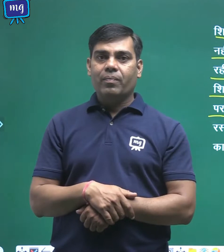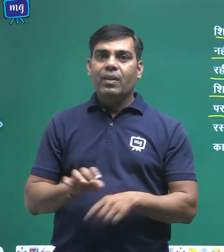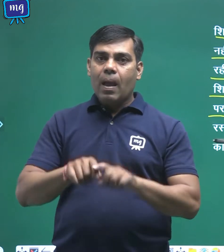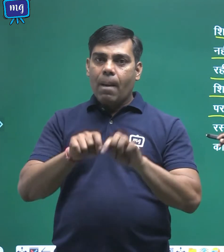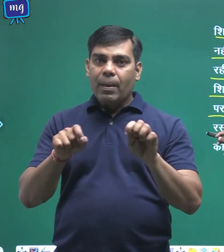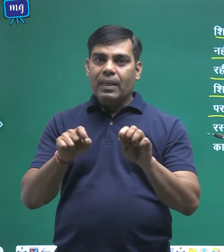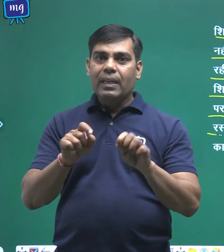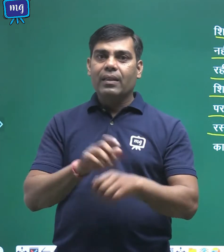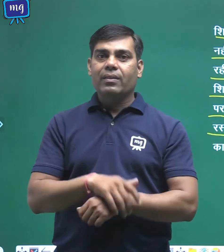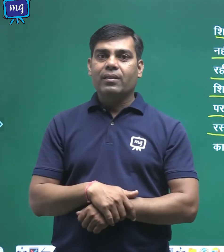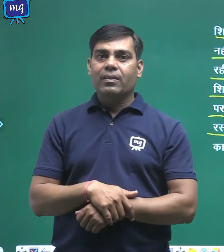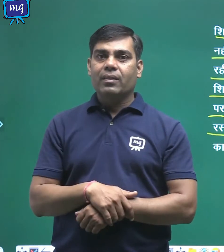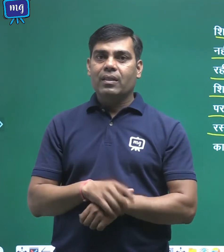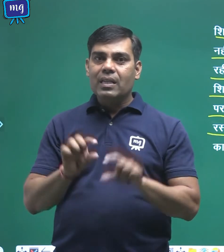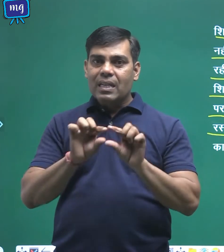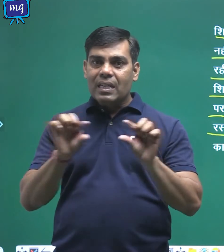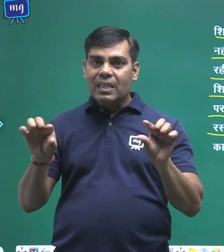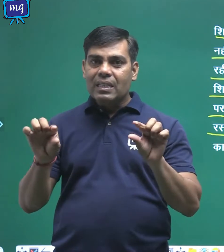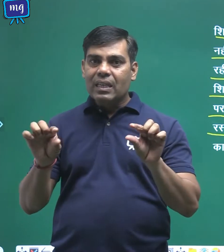बंधी रस्सी को